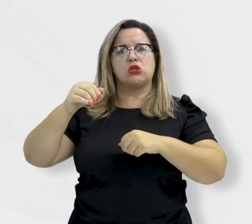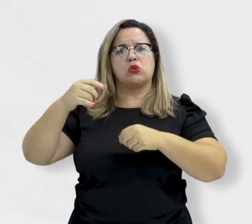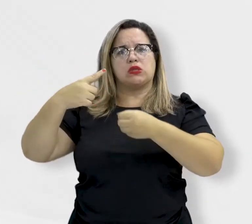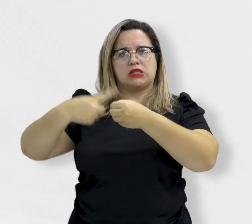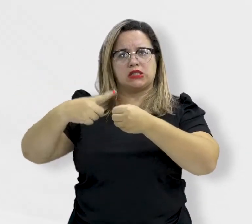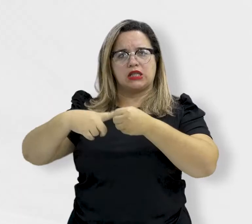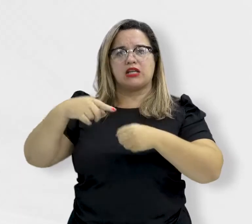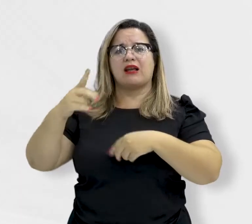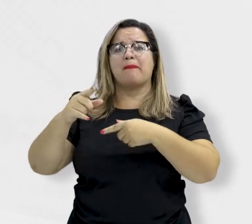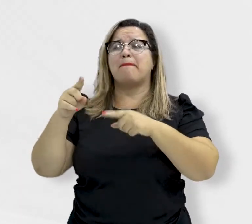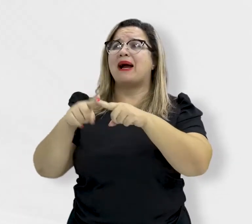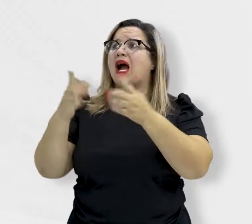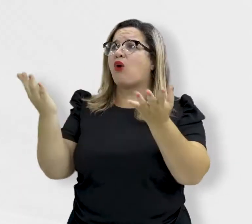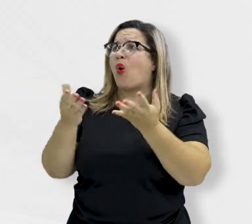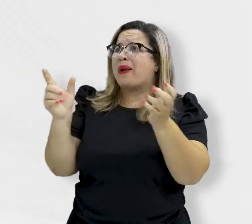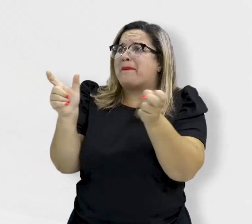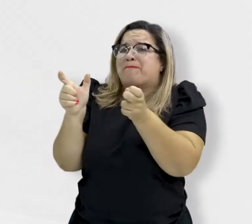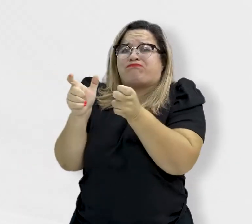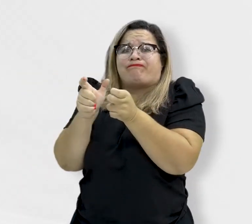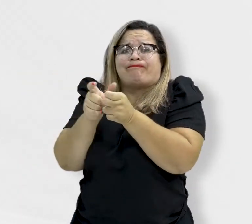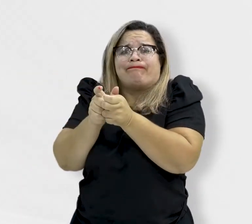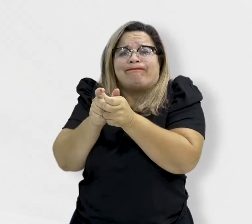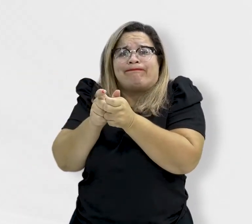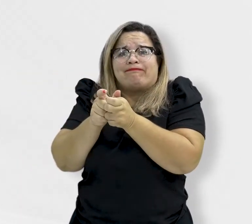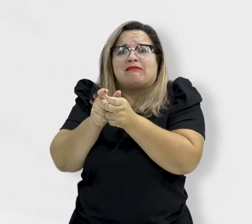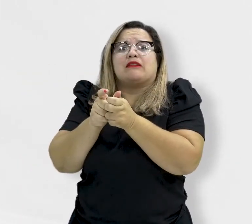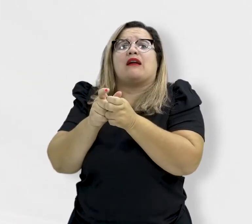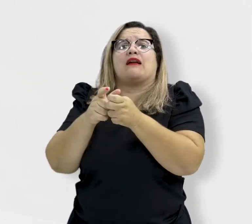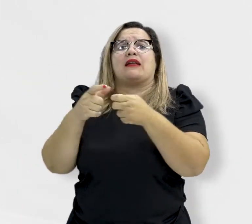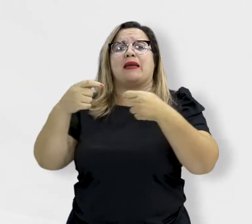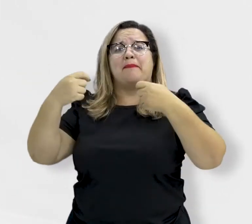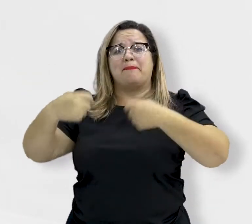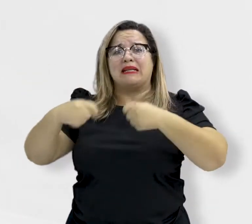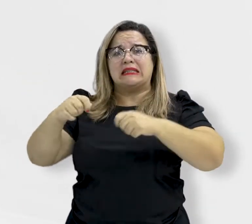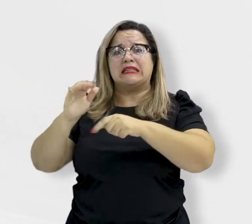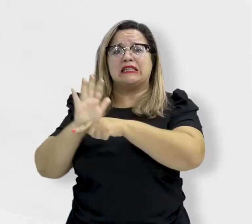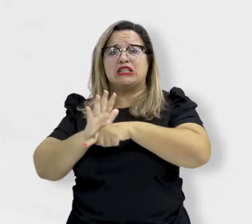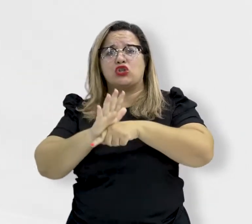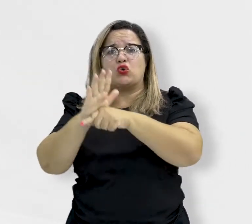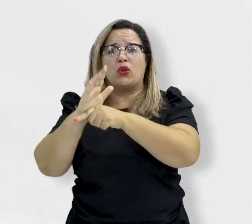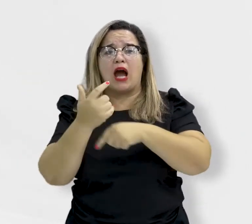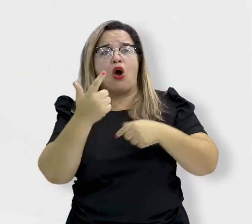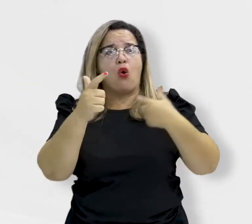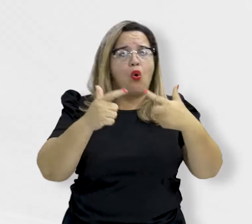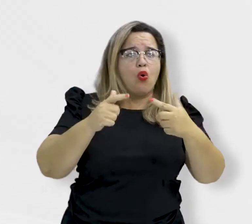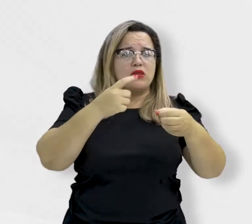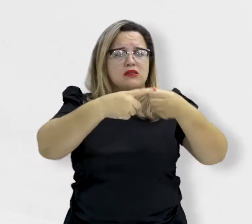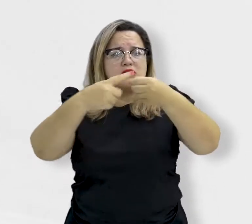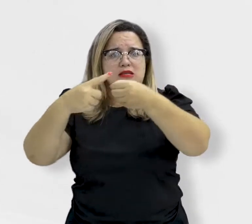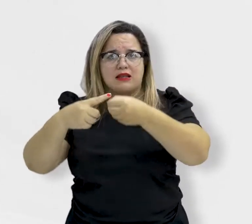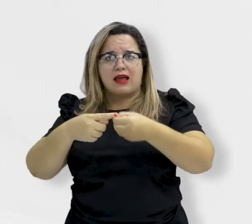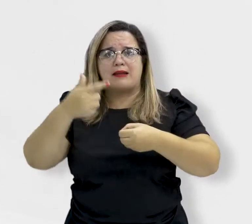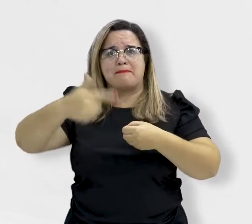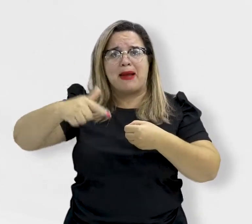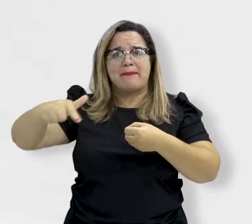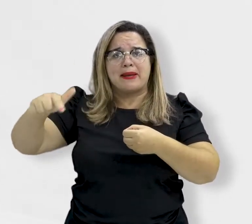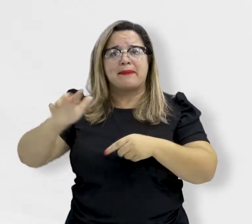pequena, situação que se acentuou com a unificação com as comarcas de Juscimeira e Dom Aquino. Diante da necessidade de contar